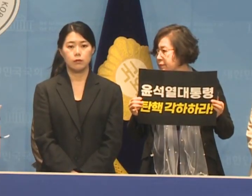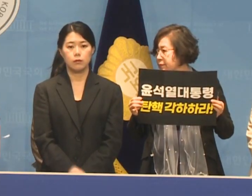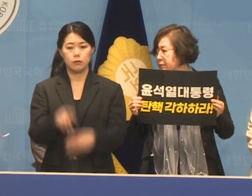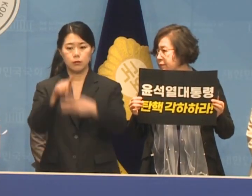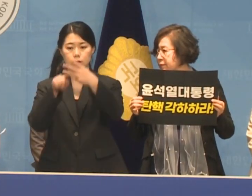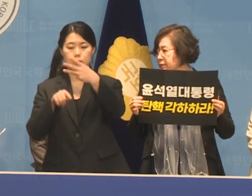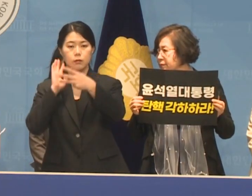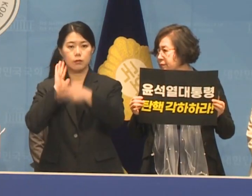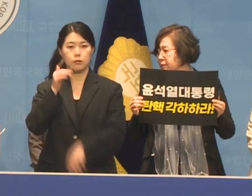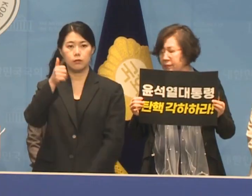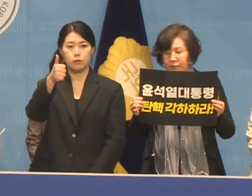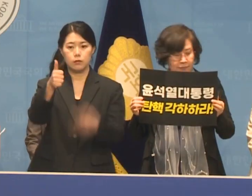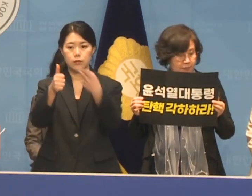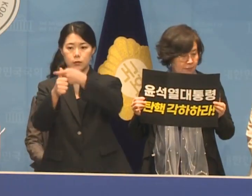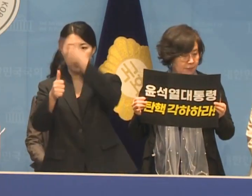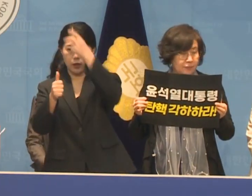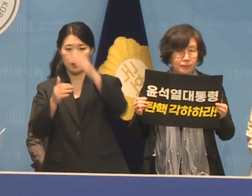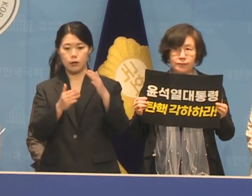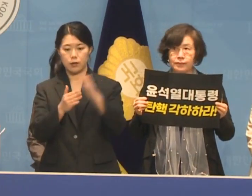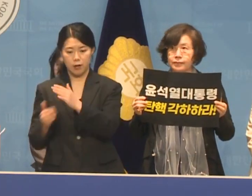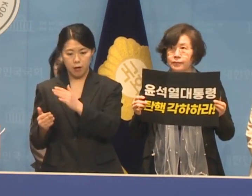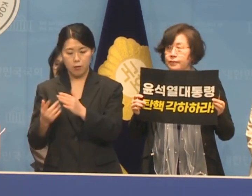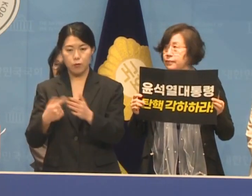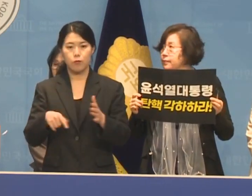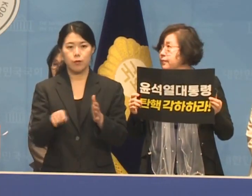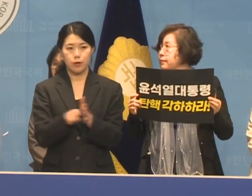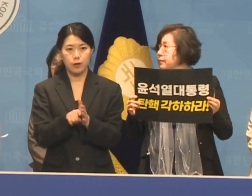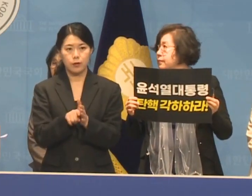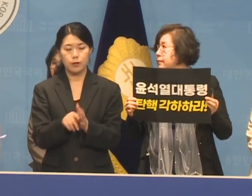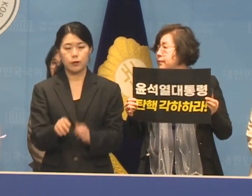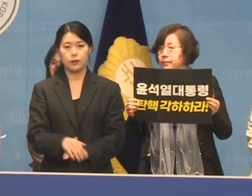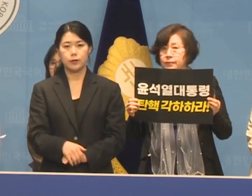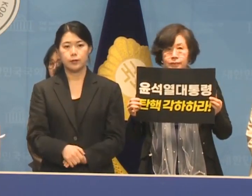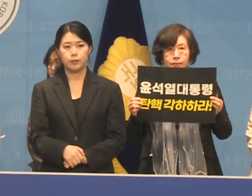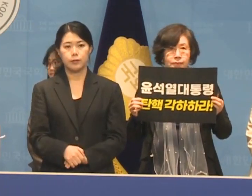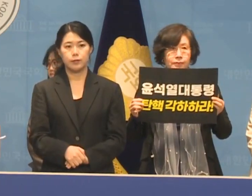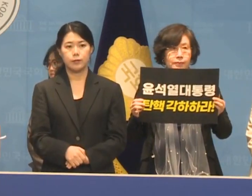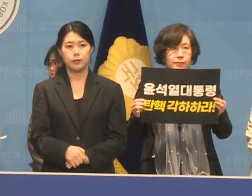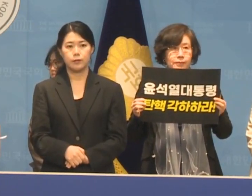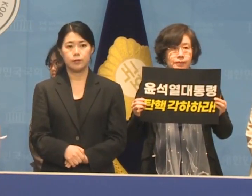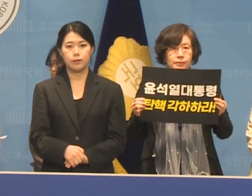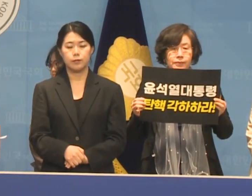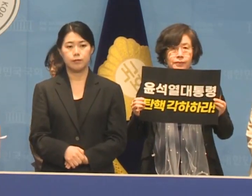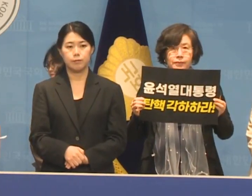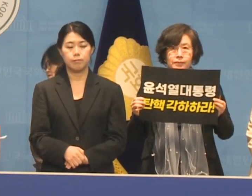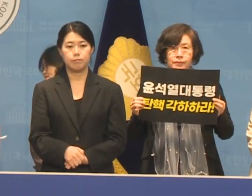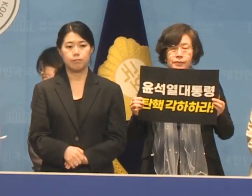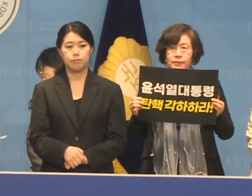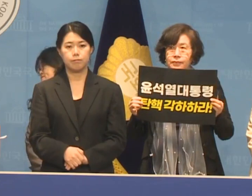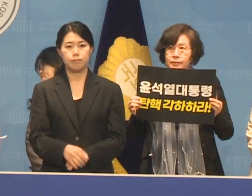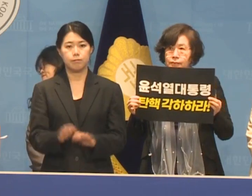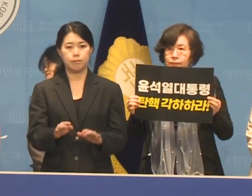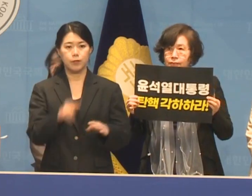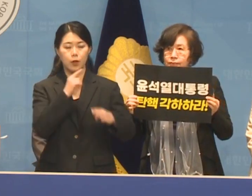윤석열 대통령 탄핵을 기각하는 국민저항권 명령 성명서를